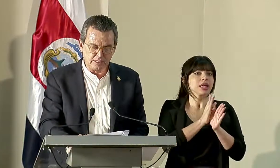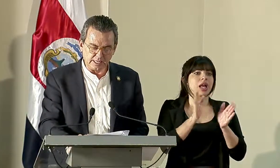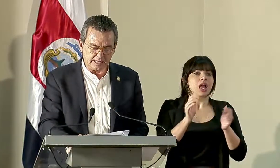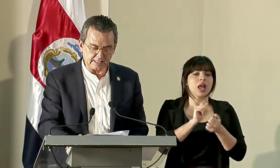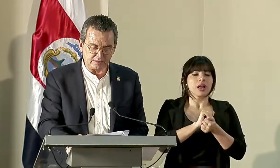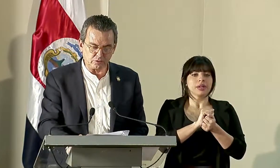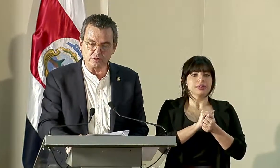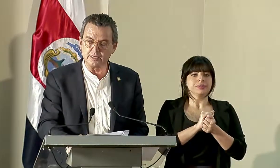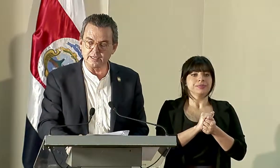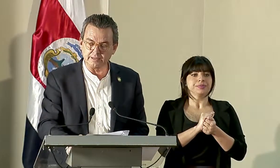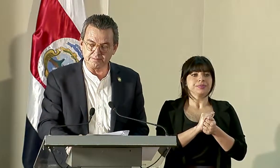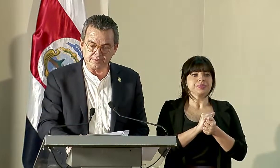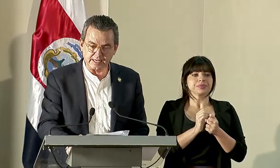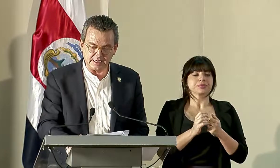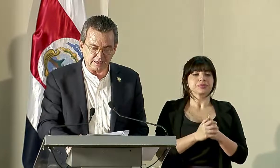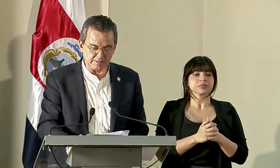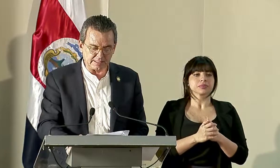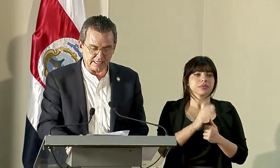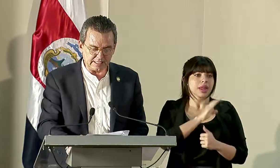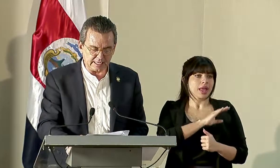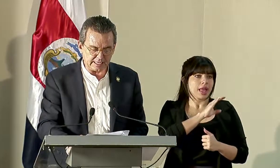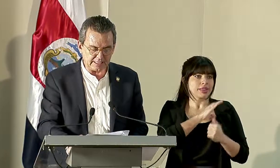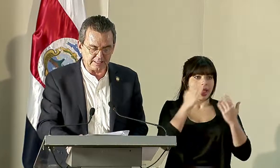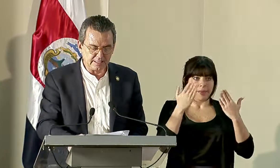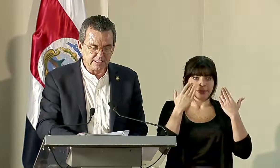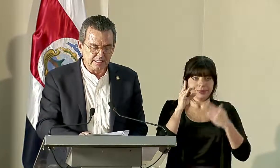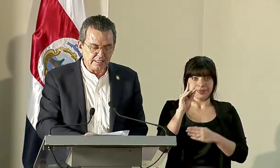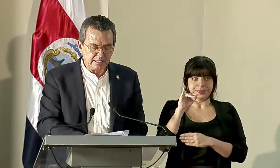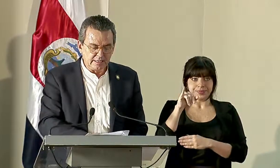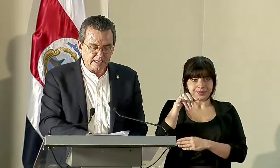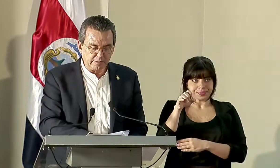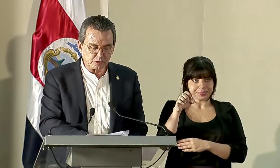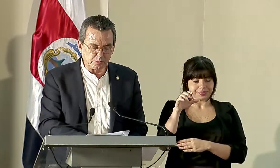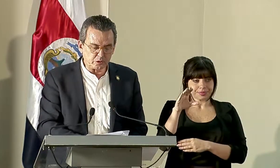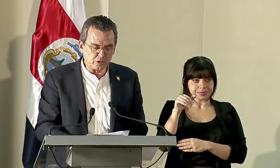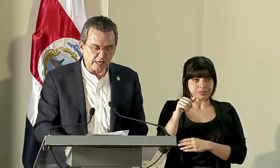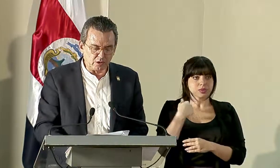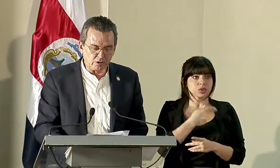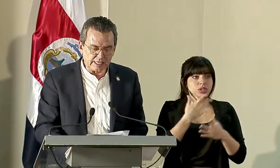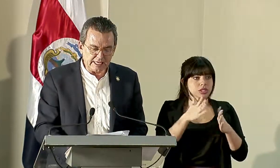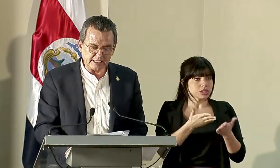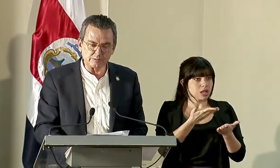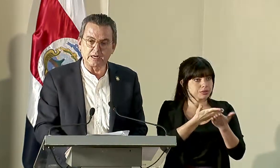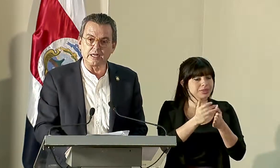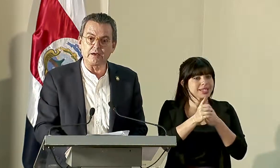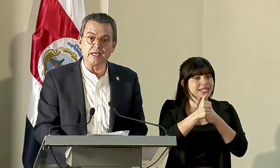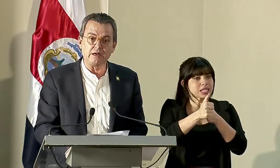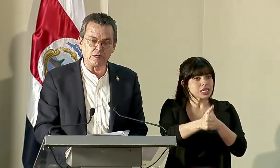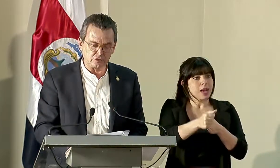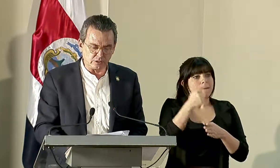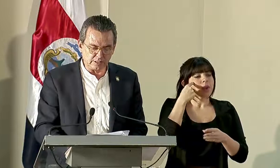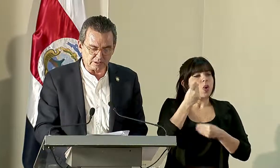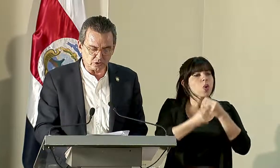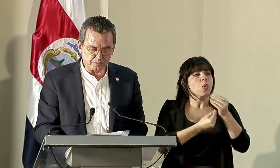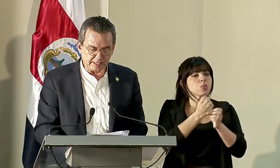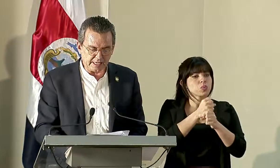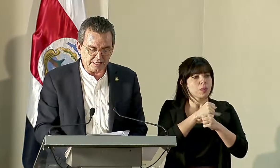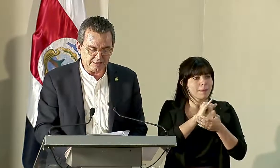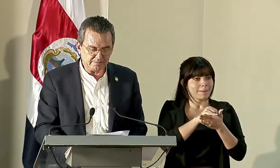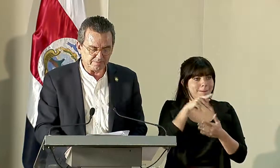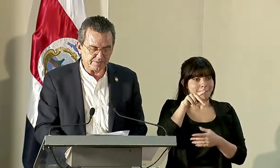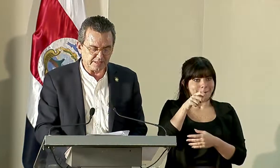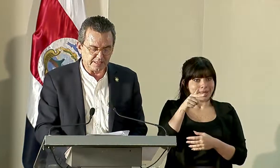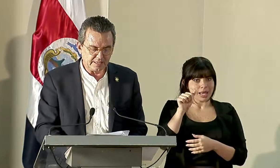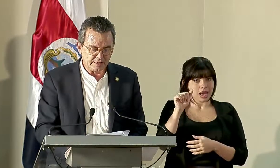Cambio de Calidad Ambiental, DIGECA, le hemos proporcionado guías para la elaboración de estos